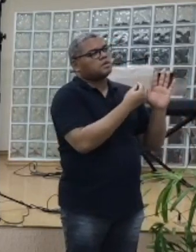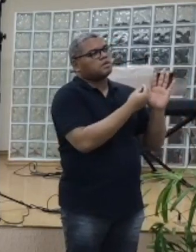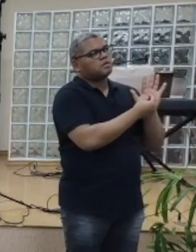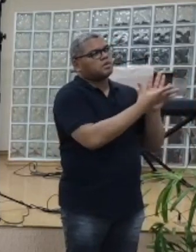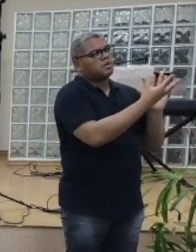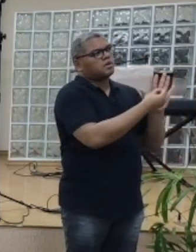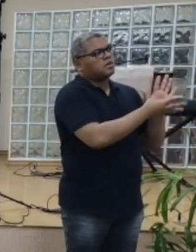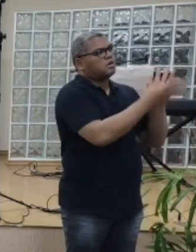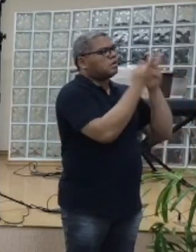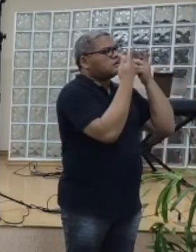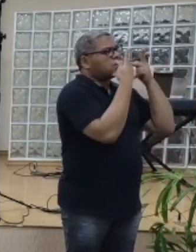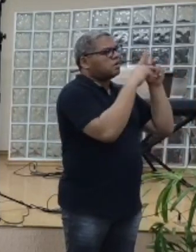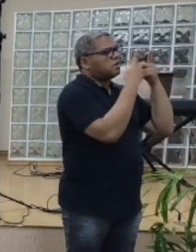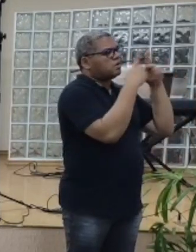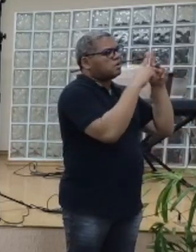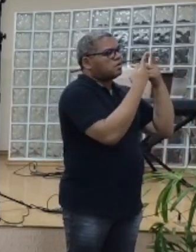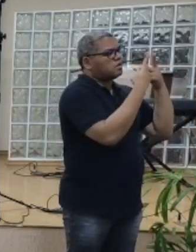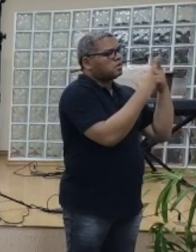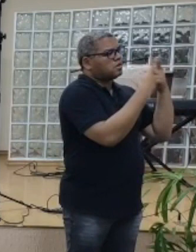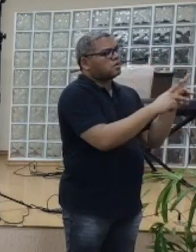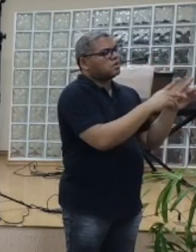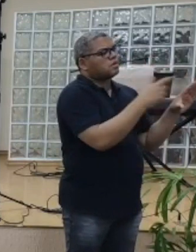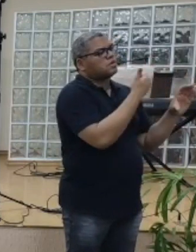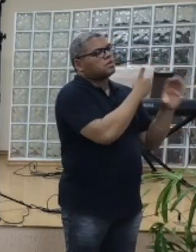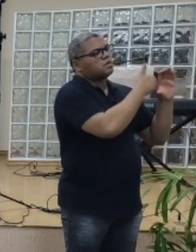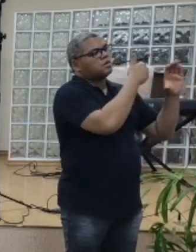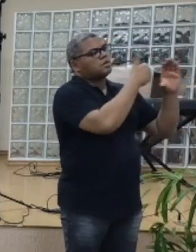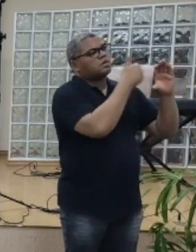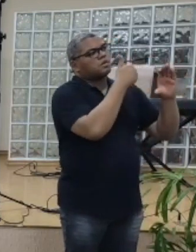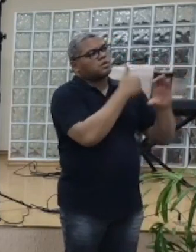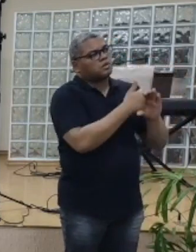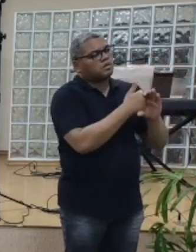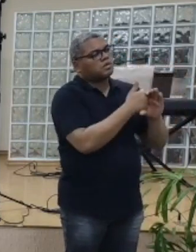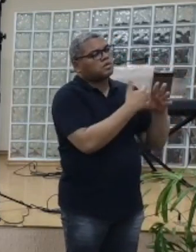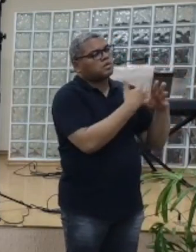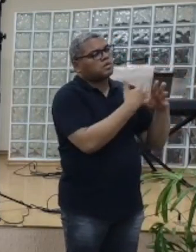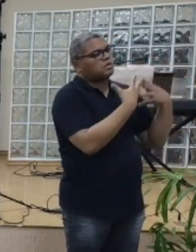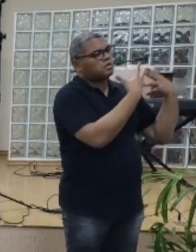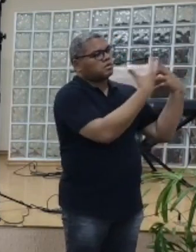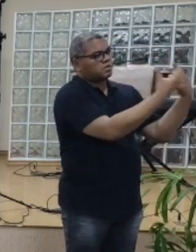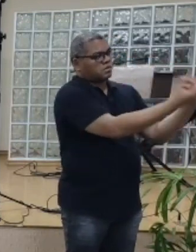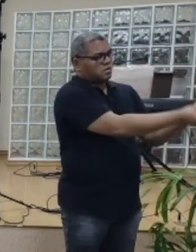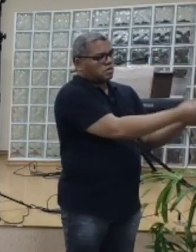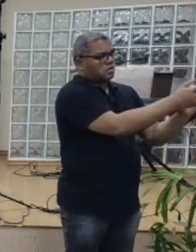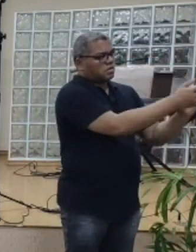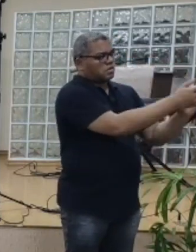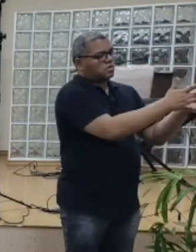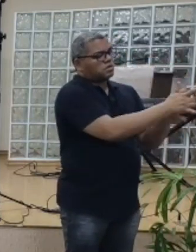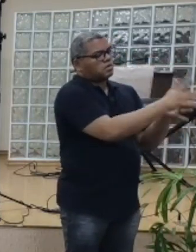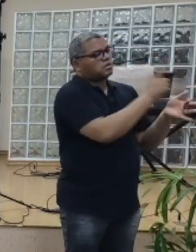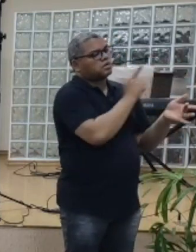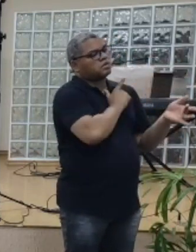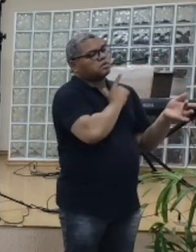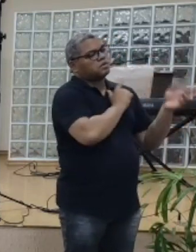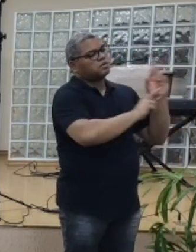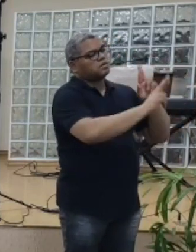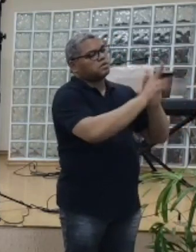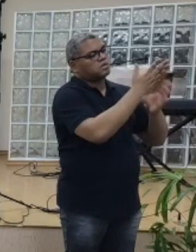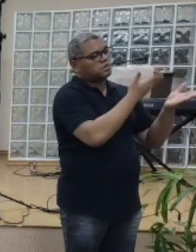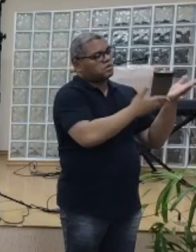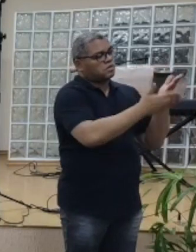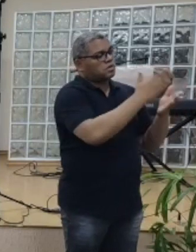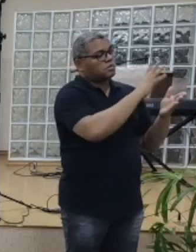Jesus, aqueles crentes se converteram, tiveram um relacionamento íntimo com